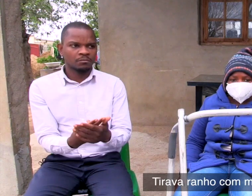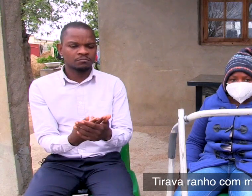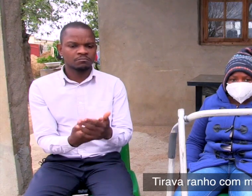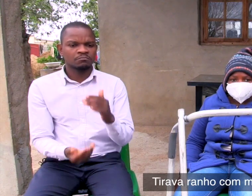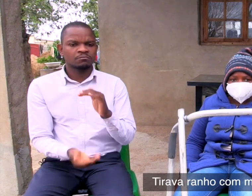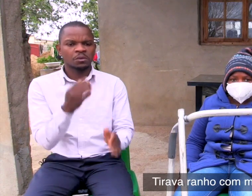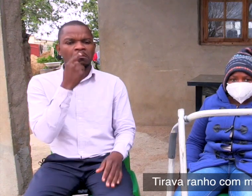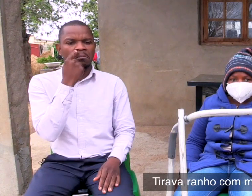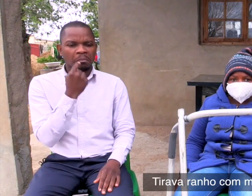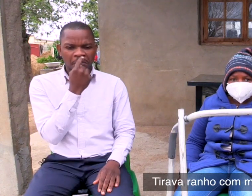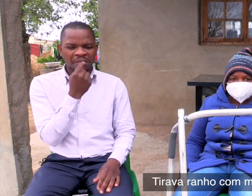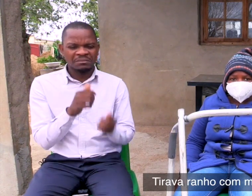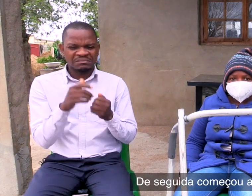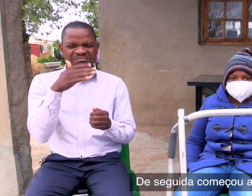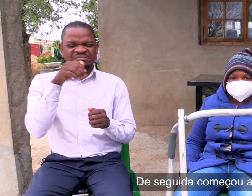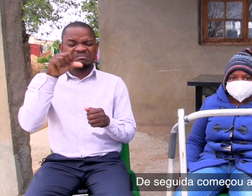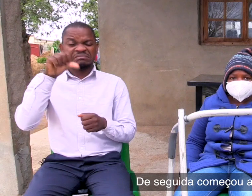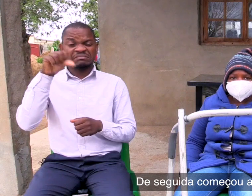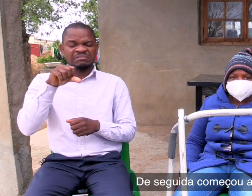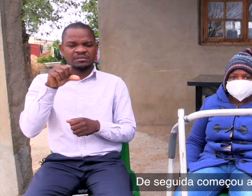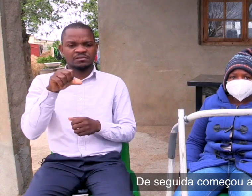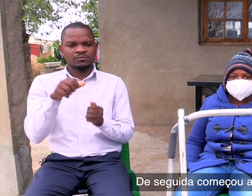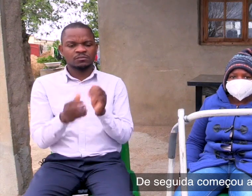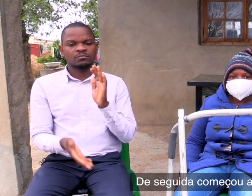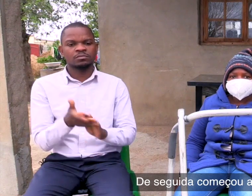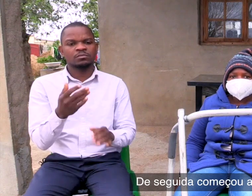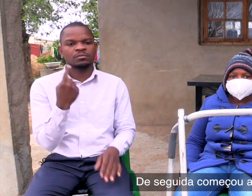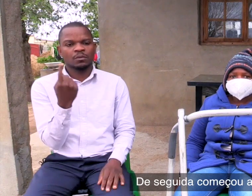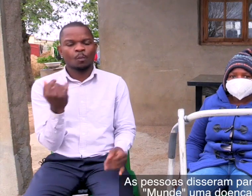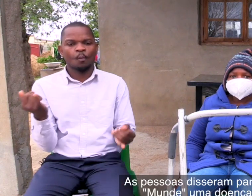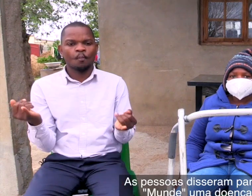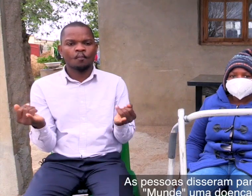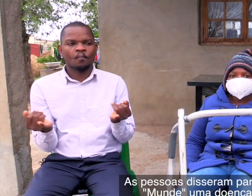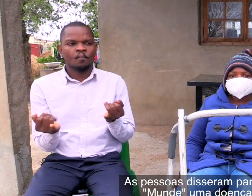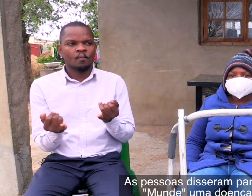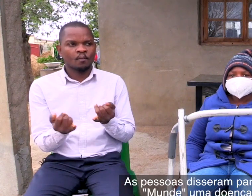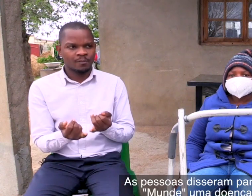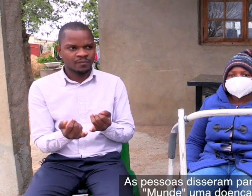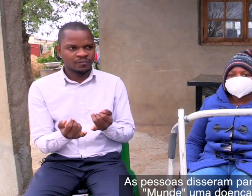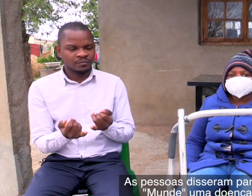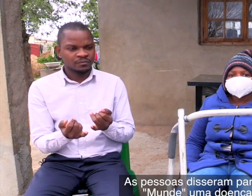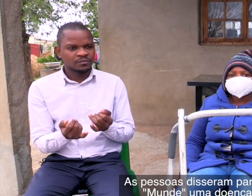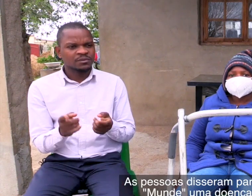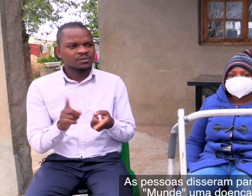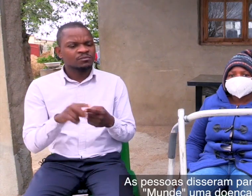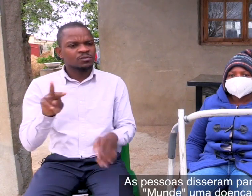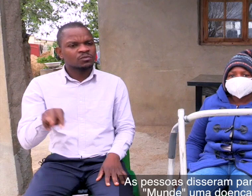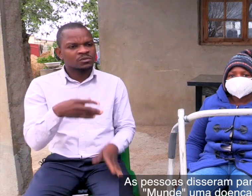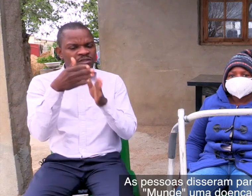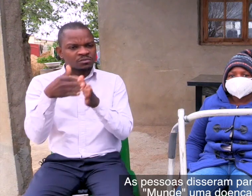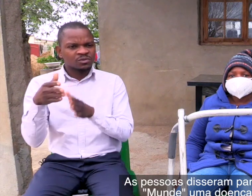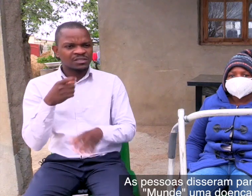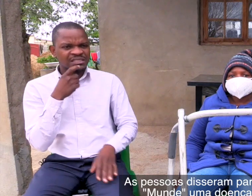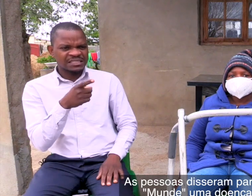cheirava o mundo. Então começou a ficar magrinha, magrinha. Os outros disseram a nós